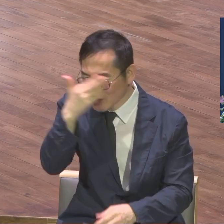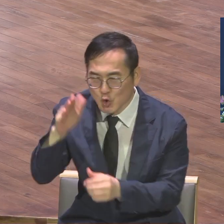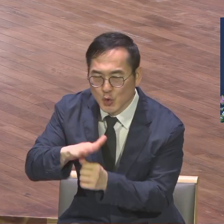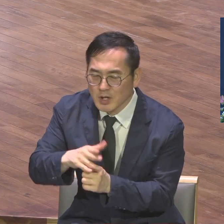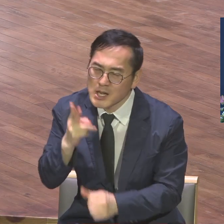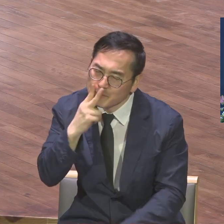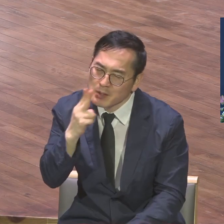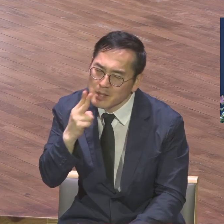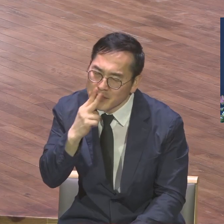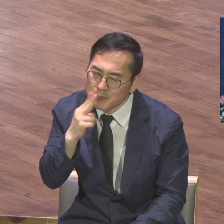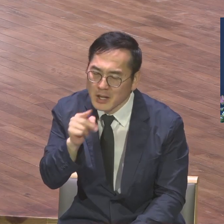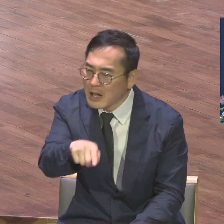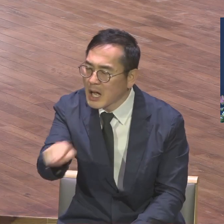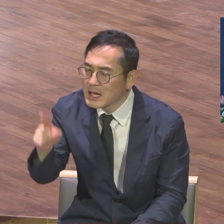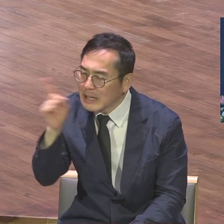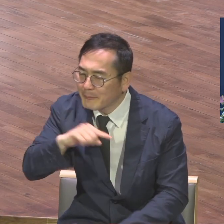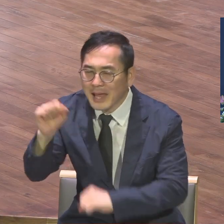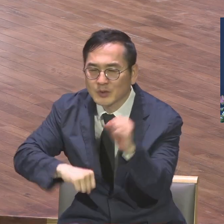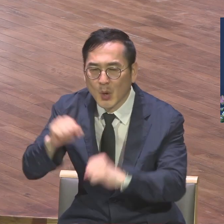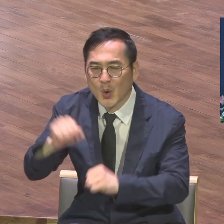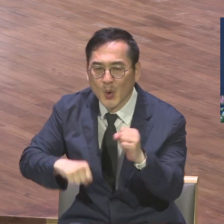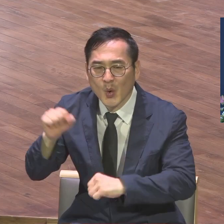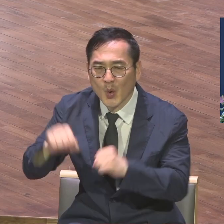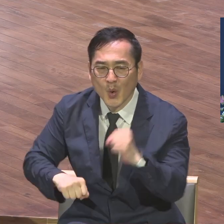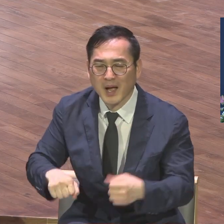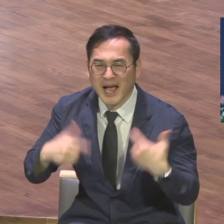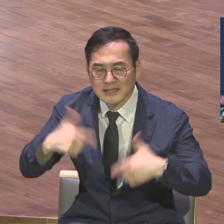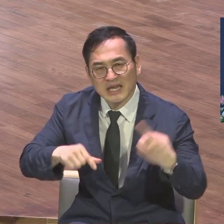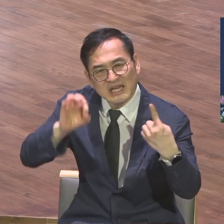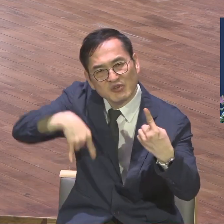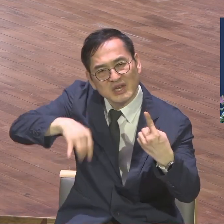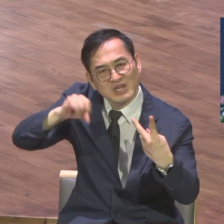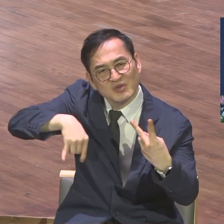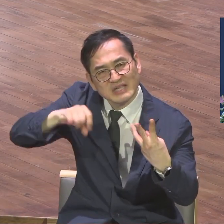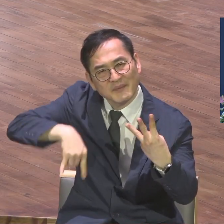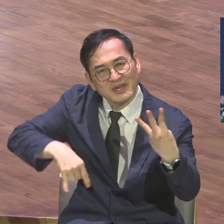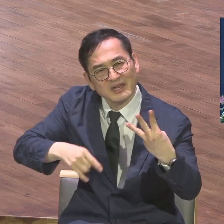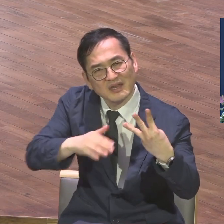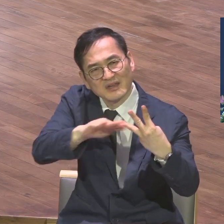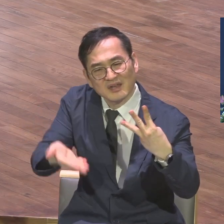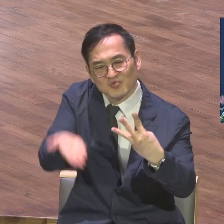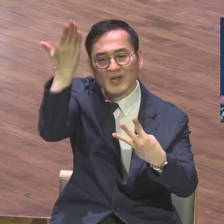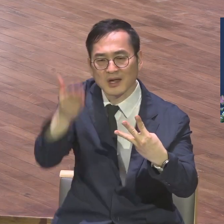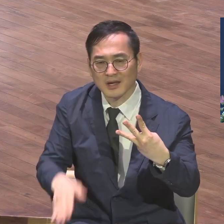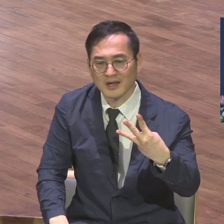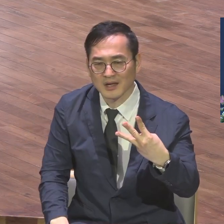각종 악덕 탈출에는 3위권 밖으로 벗어나지 않는 유일한 민족.